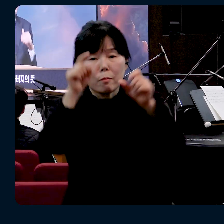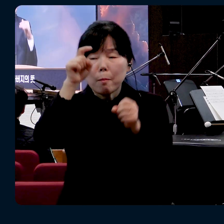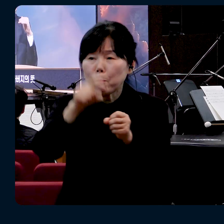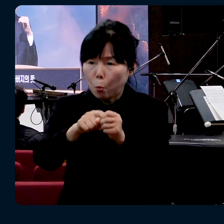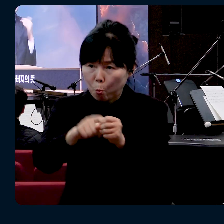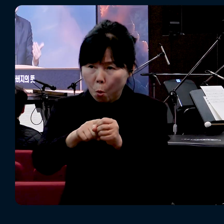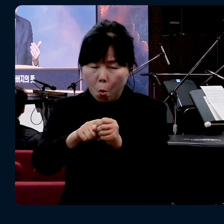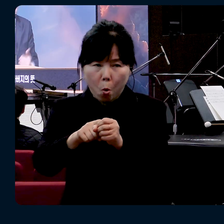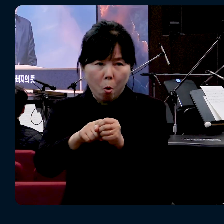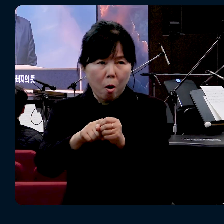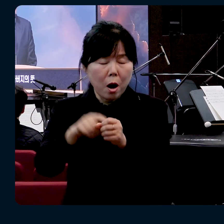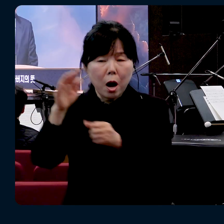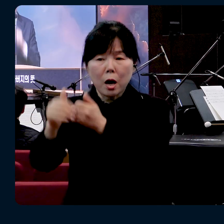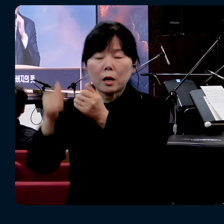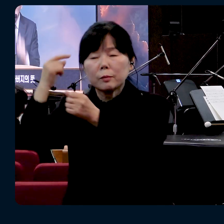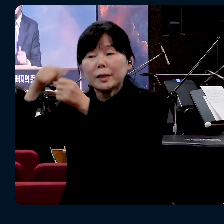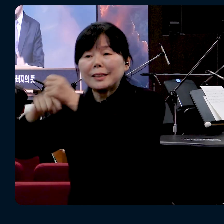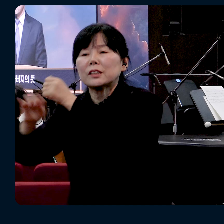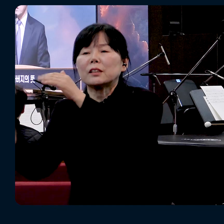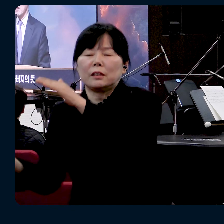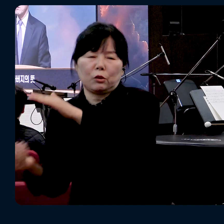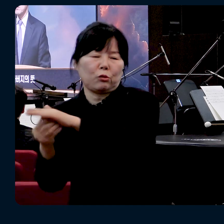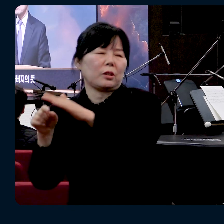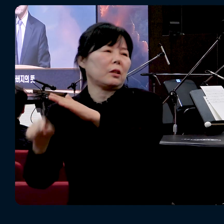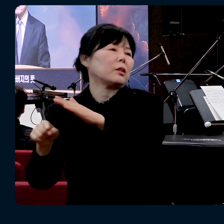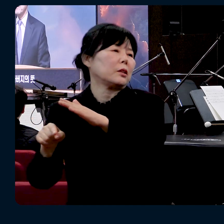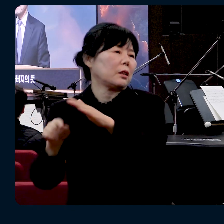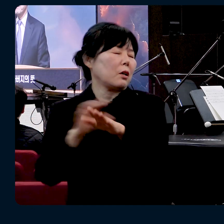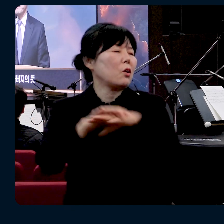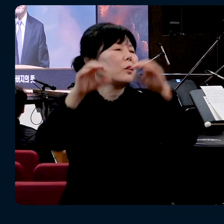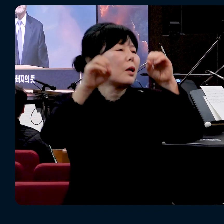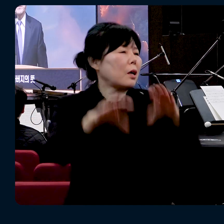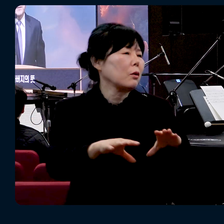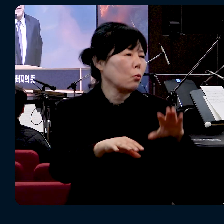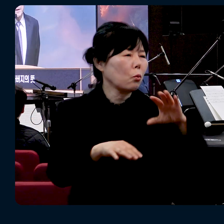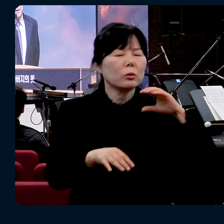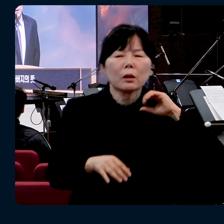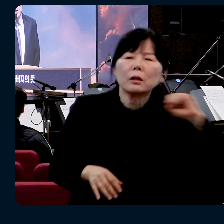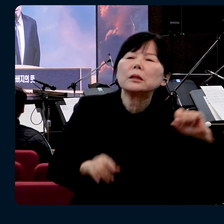목표가 하나님의 뜻을 이루는 것이 되는 바로 그것이 답이다 하는 것이죠.